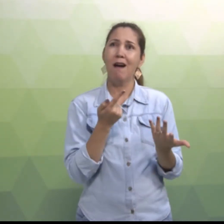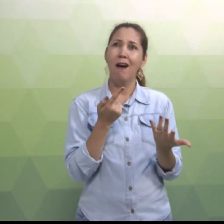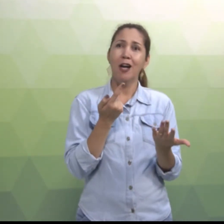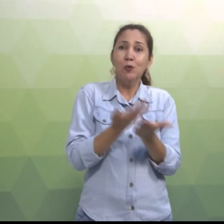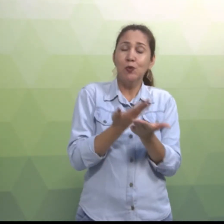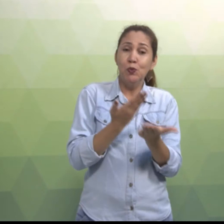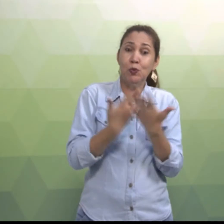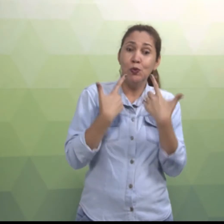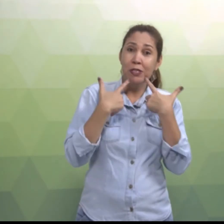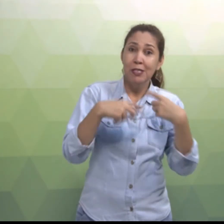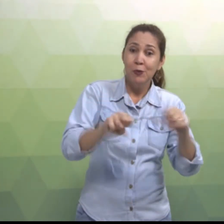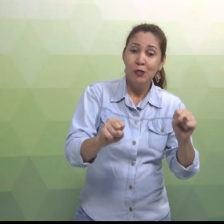sinais,